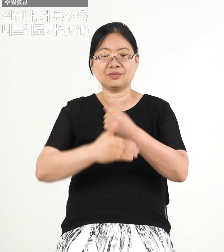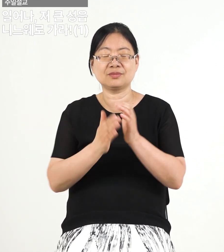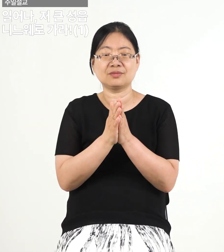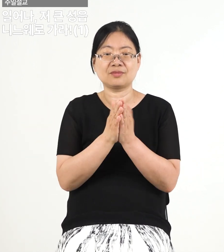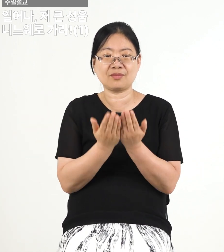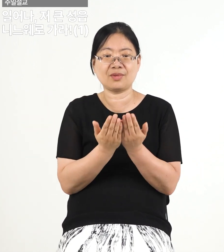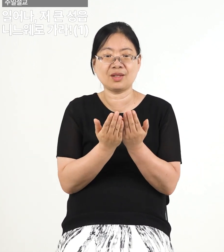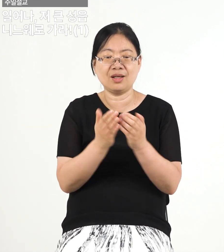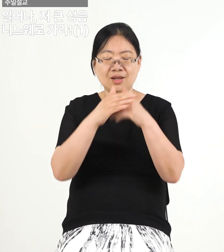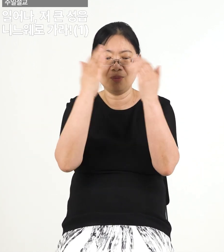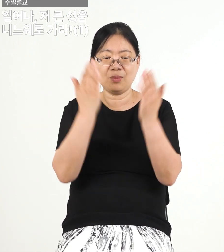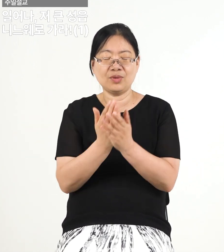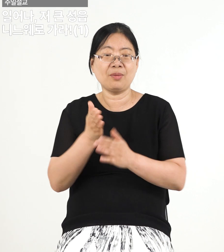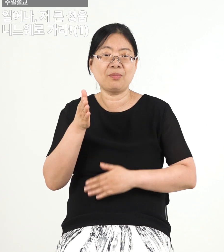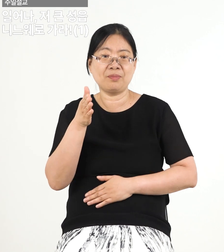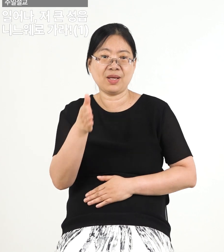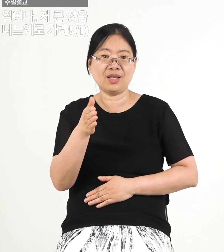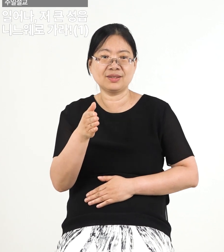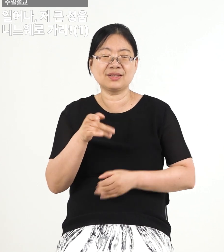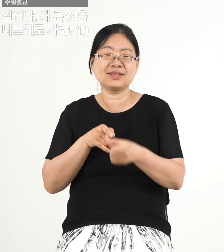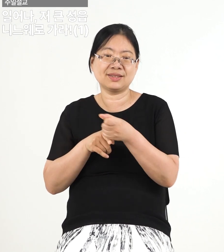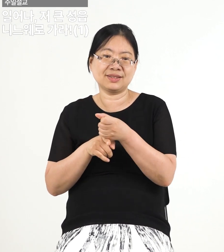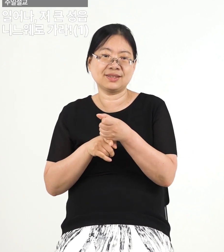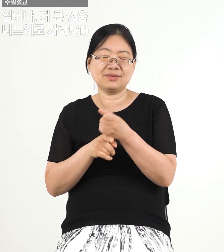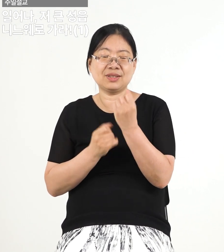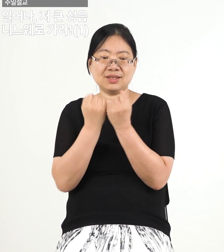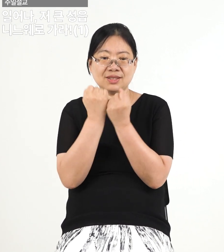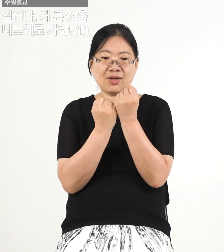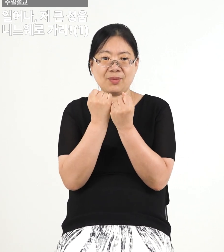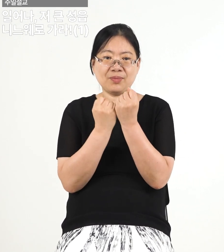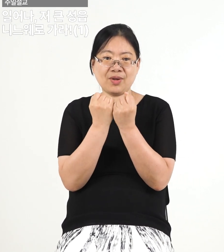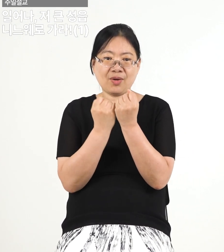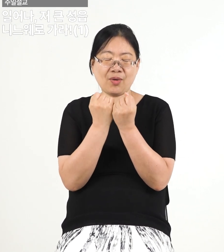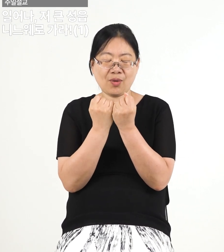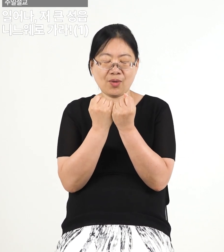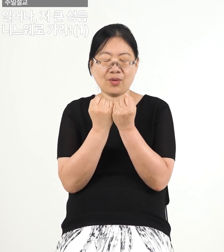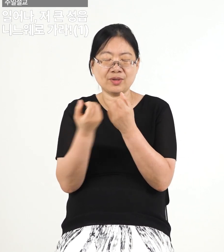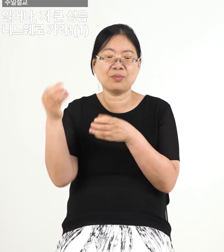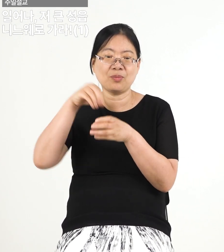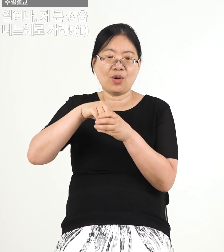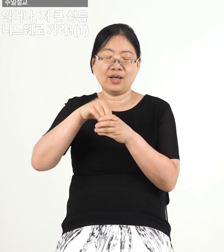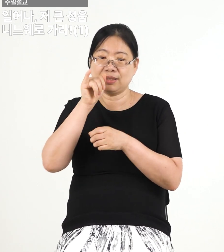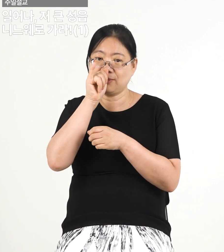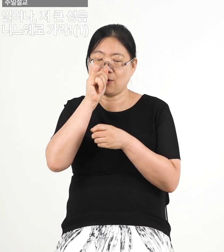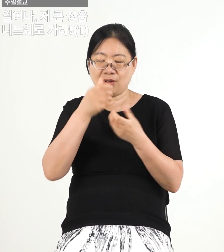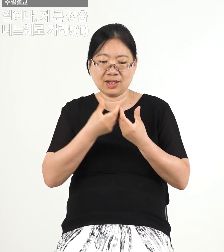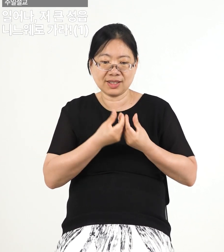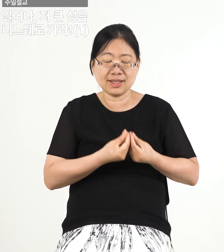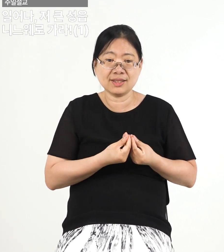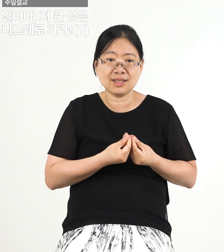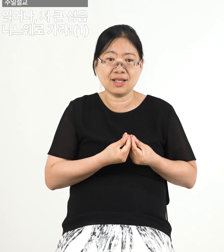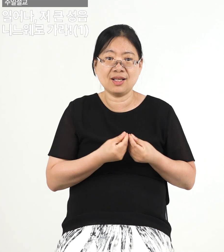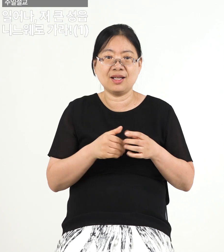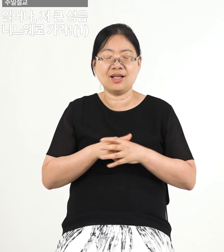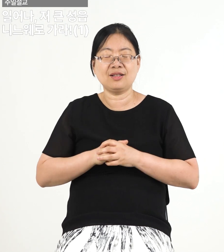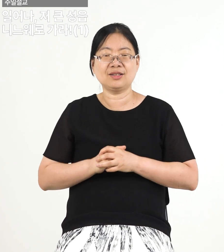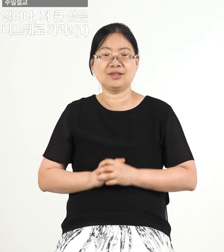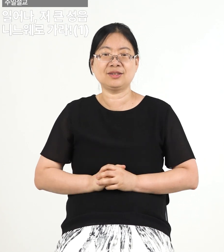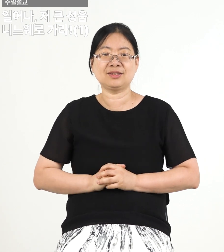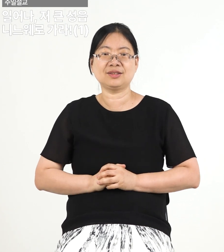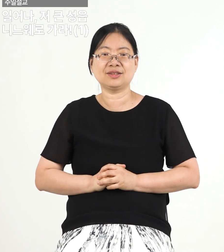성경에는 모든 방향이 의미적 설명과 의미적 표현을 합니다. 예를 들어서